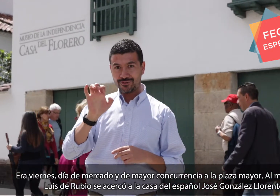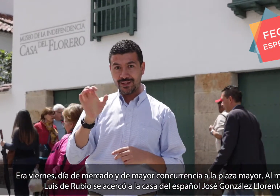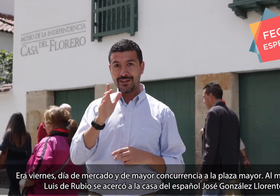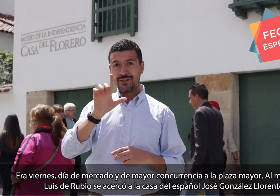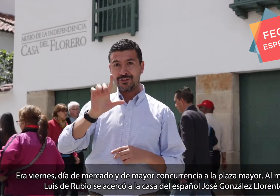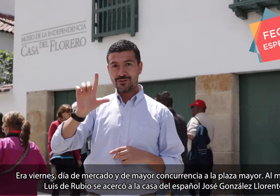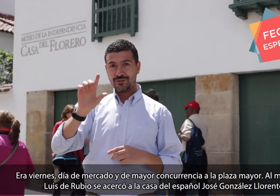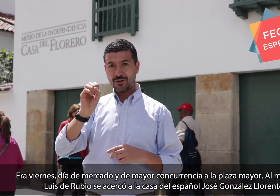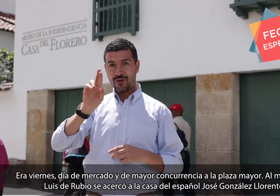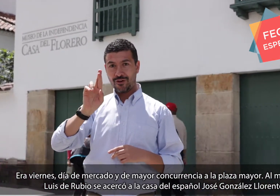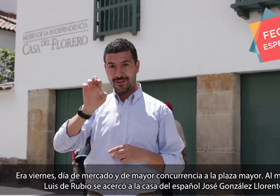Música